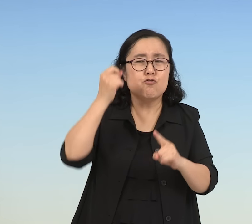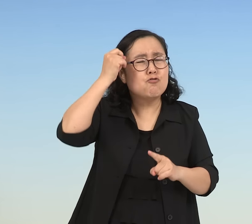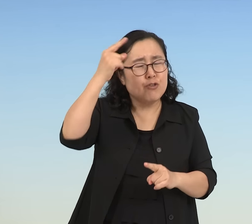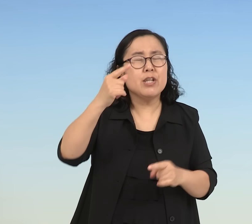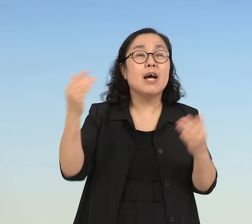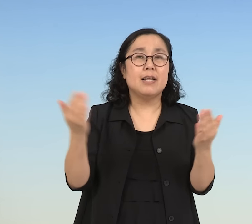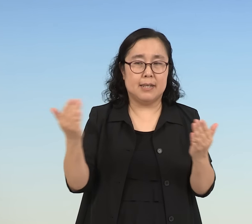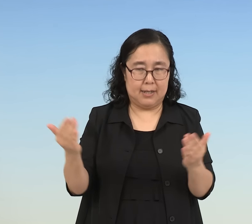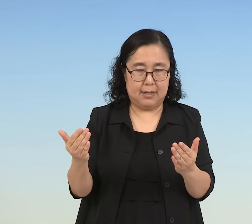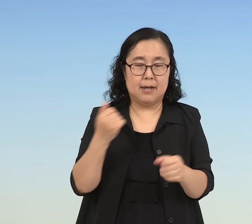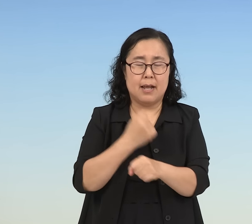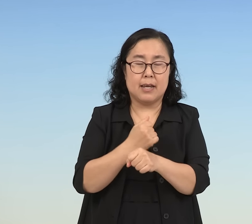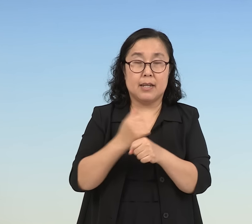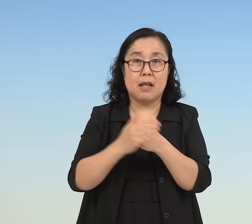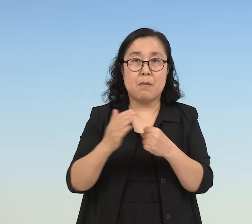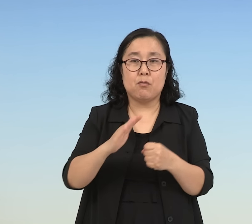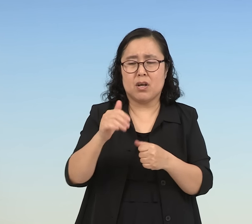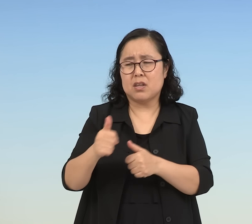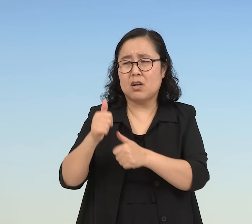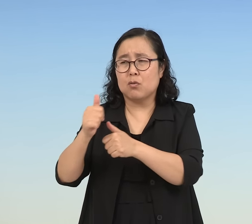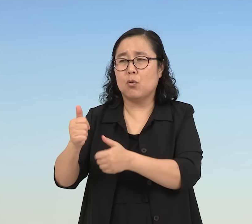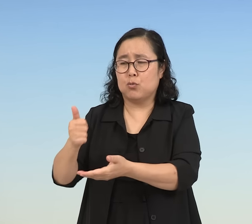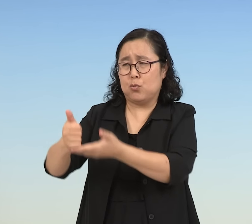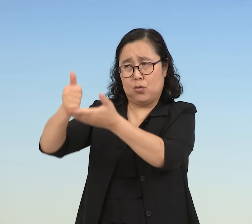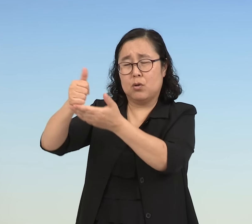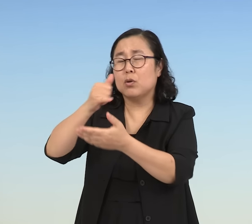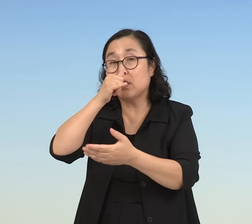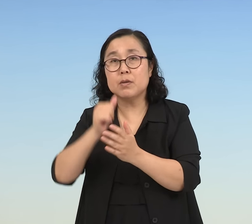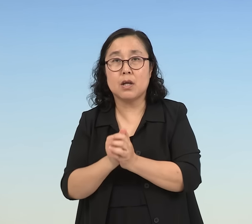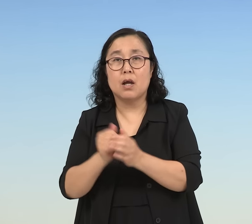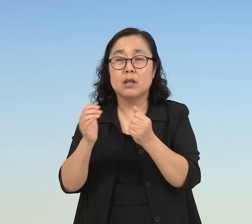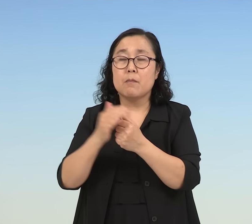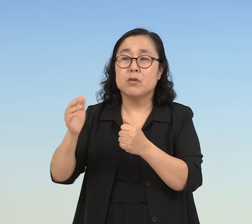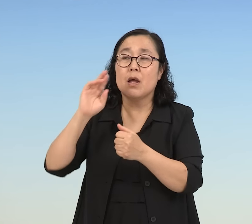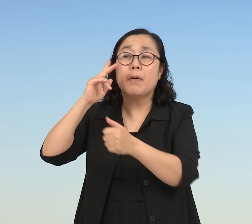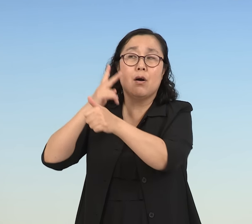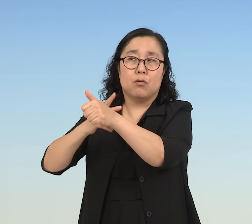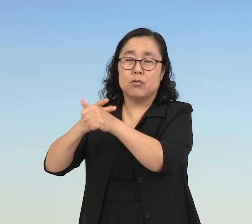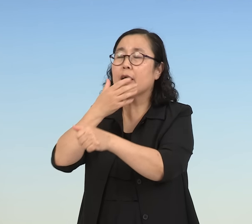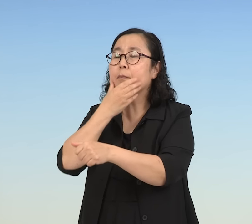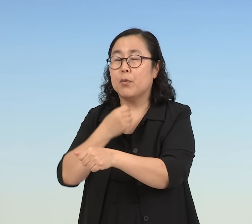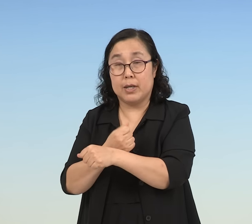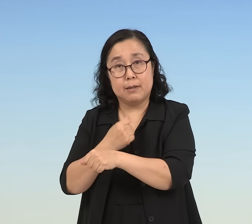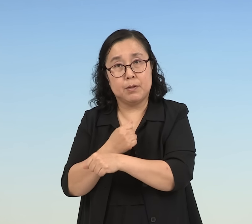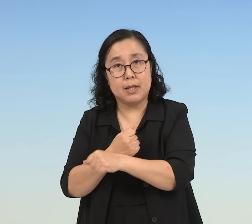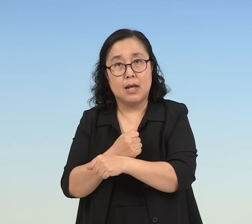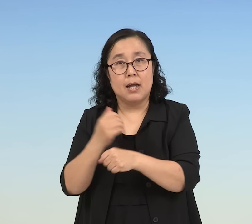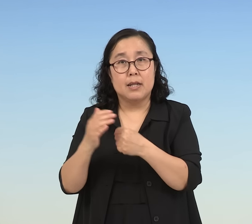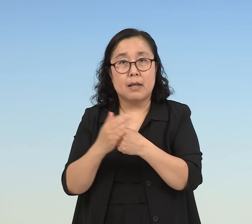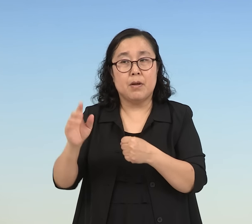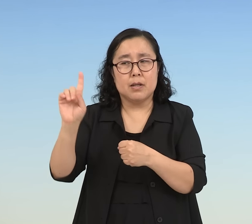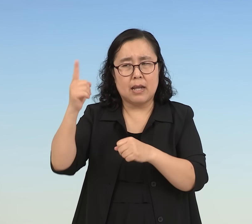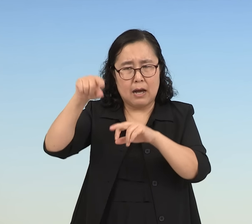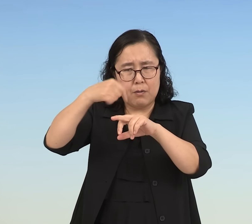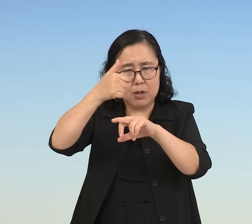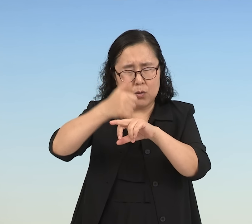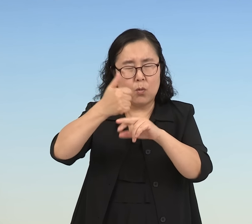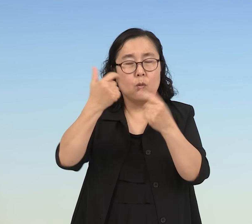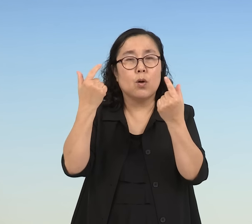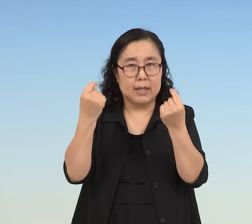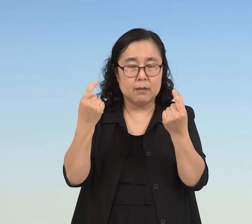그것을 살아냈기 때문에 우리가 존경하는 거 아니겠습니까? 그래서 그가 행복했던 거 아니겠습니까? 이건 오늘 본문을 기록한